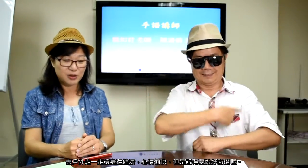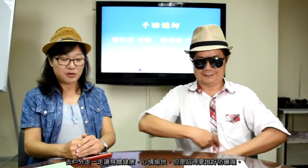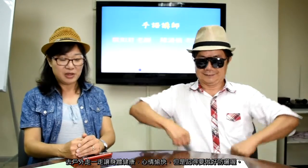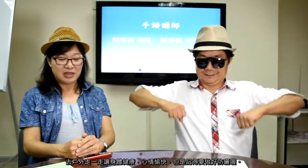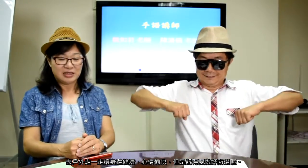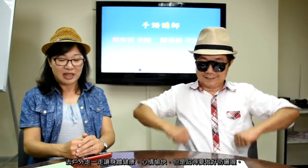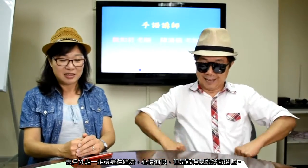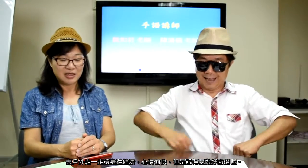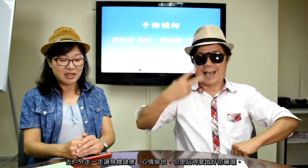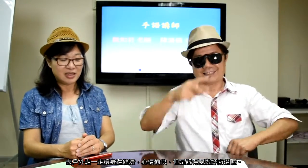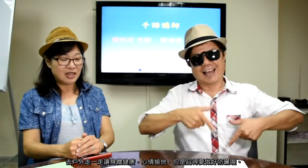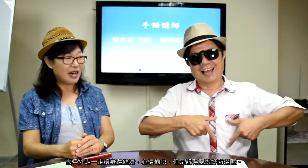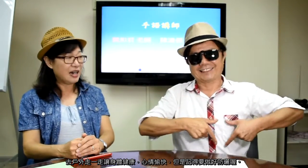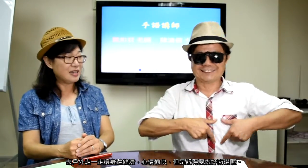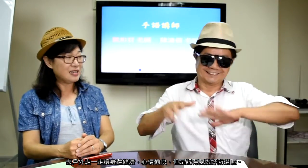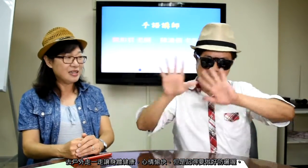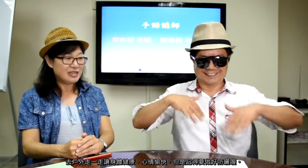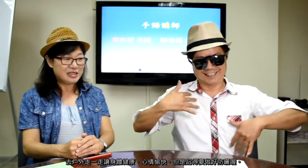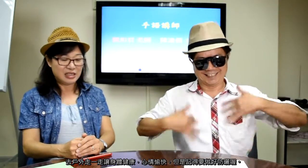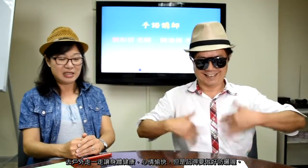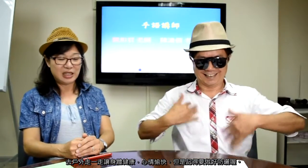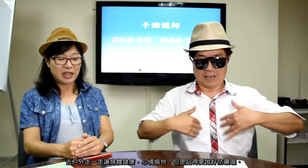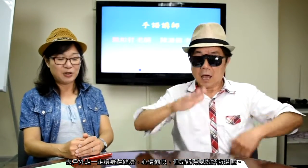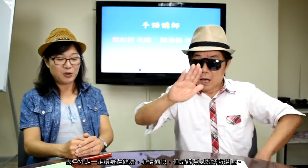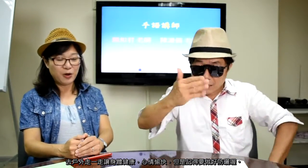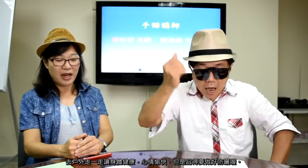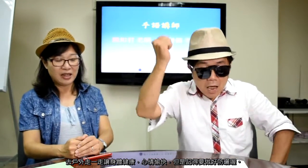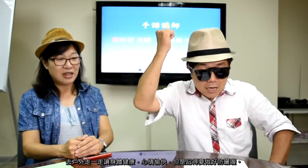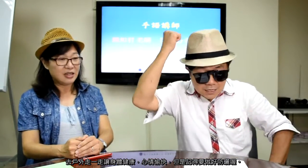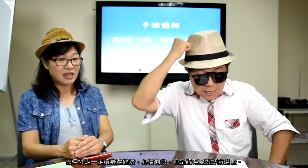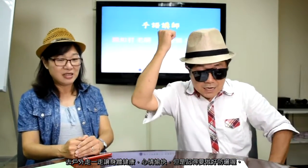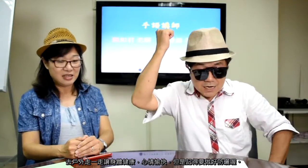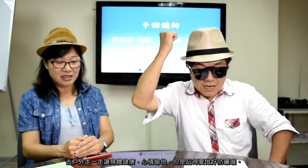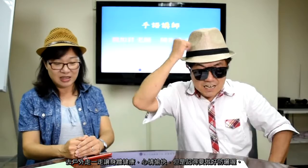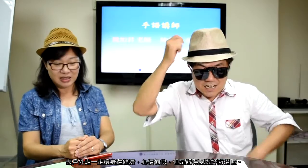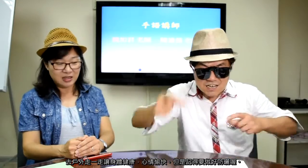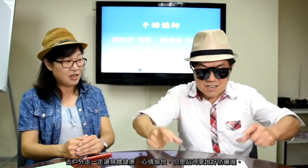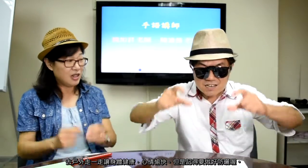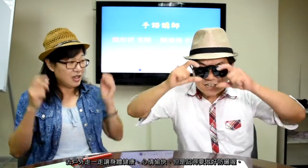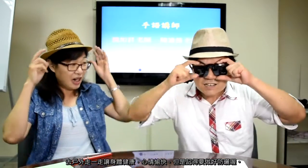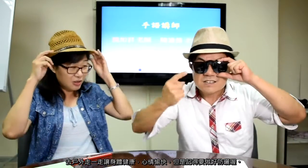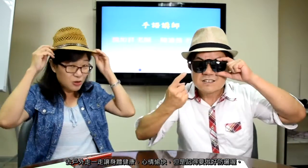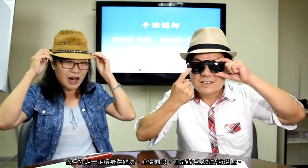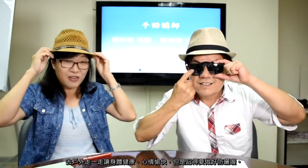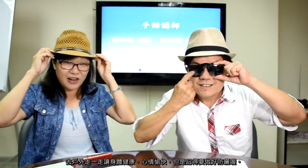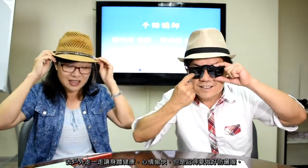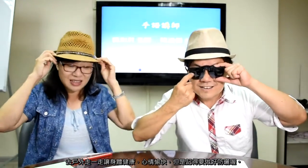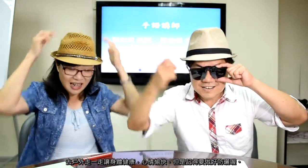走，让身体健康，心情愉快，但是记得要做好防晒